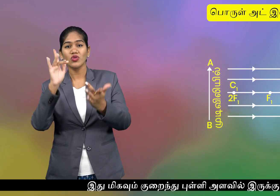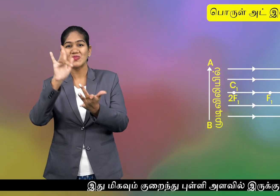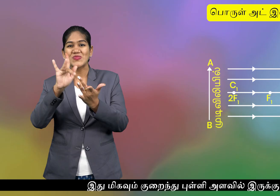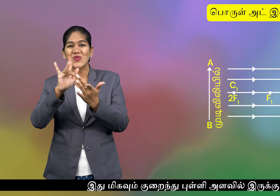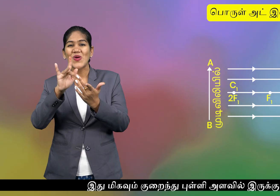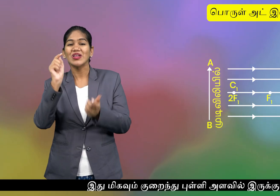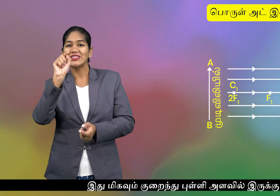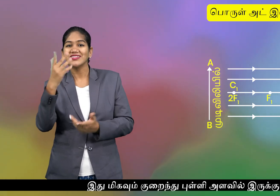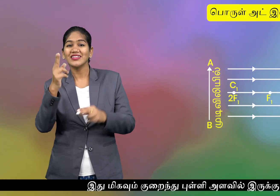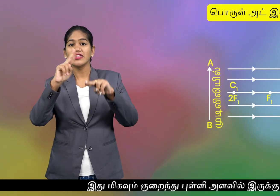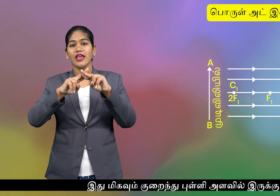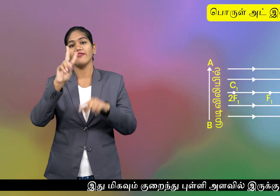இருக்கும்.